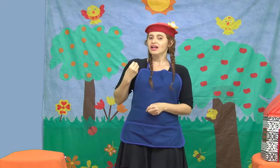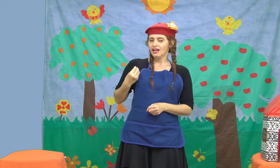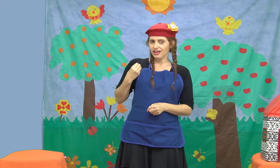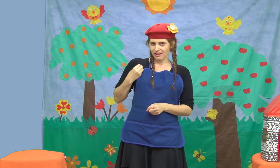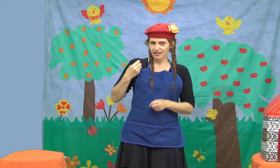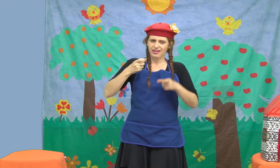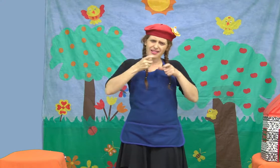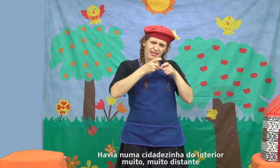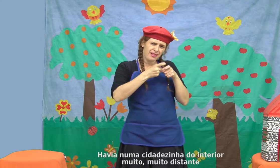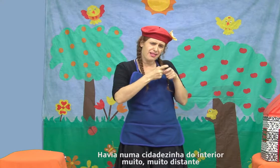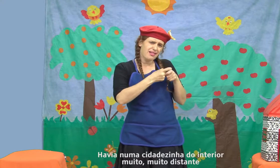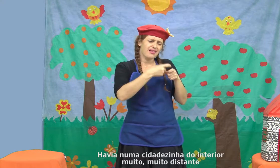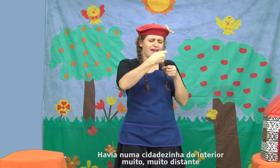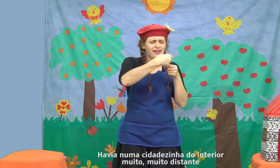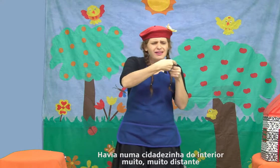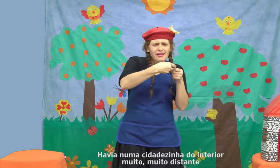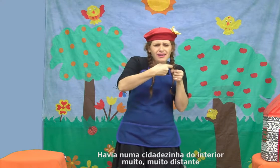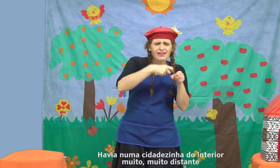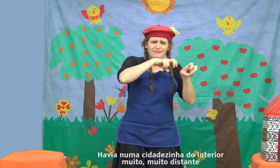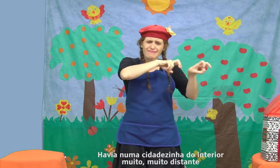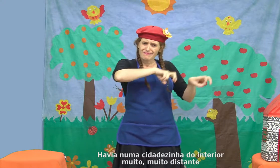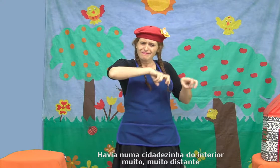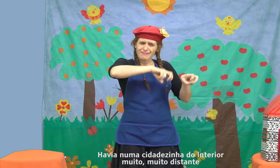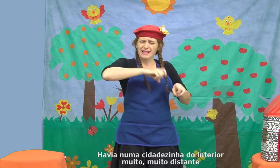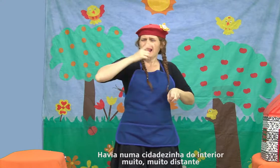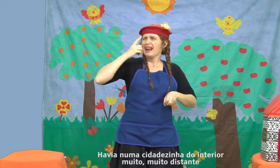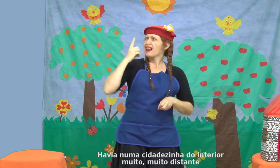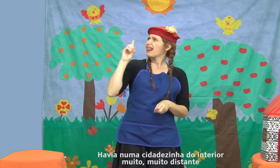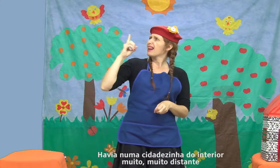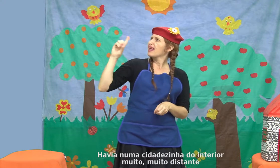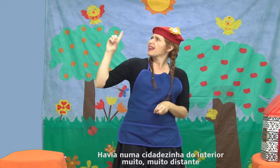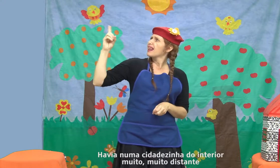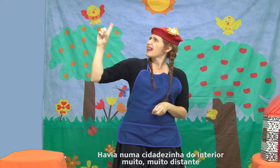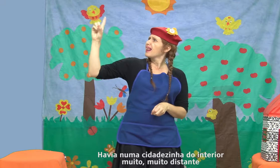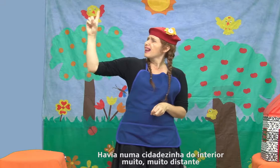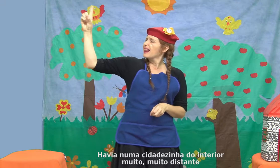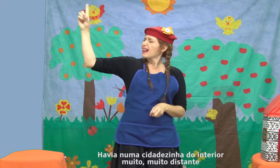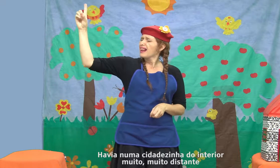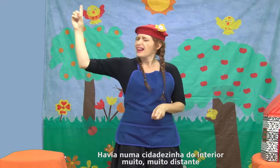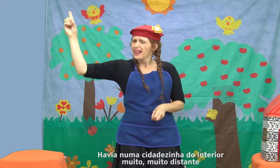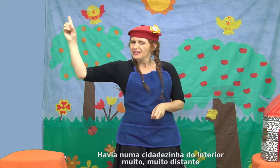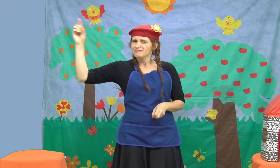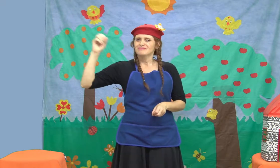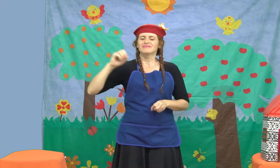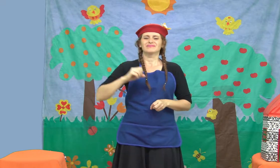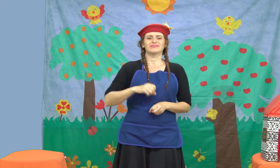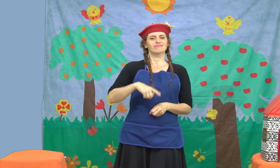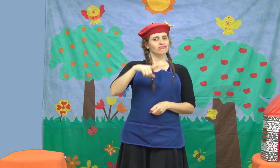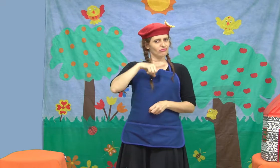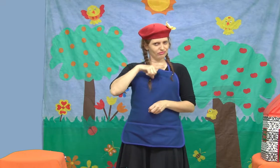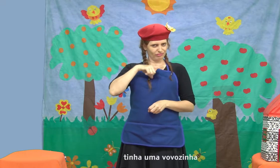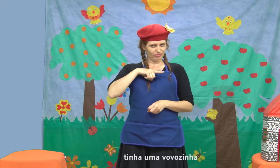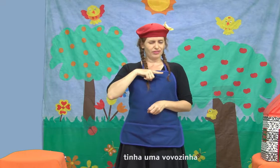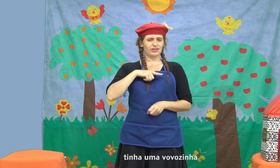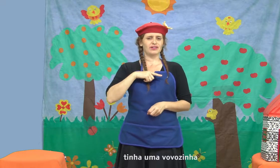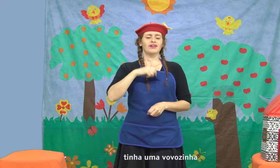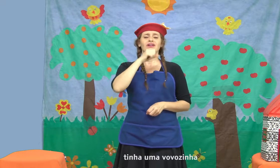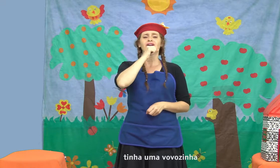a linha numa cidadezinha do interior muito muito distante tinha uma